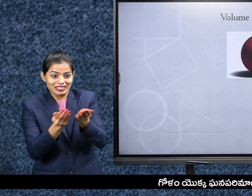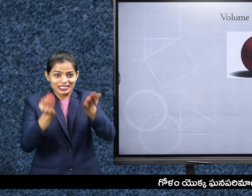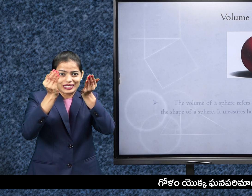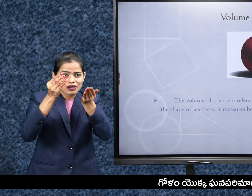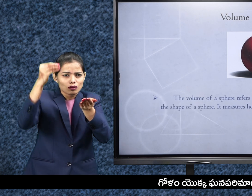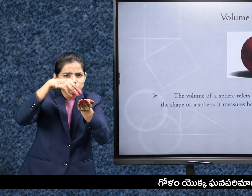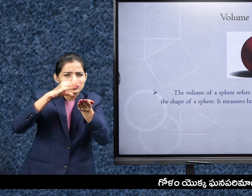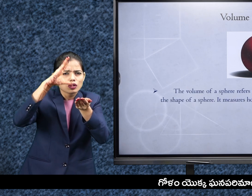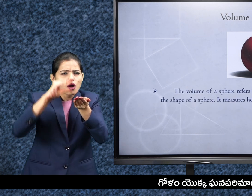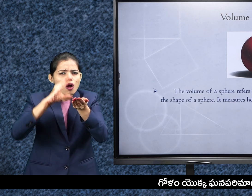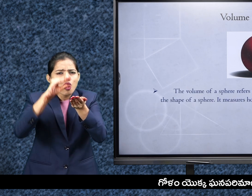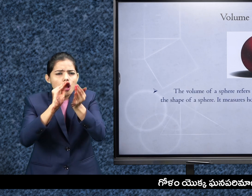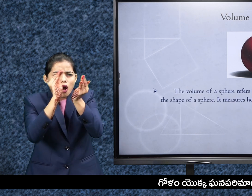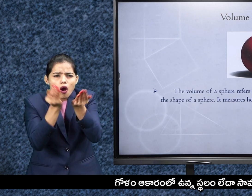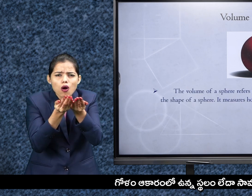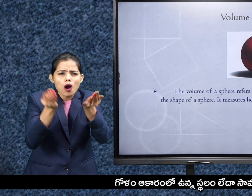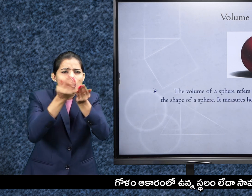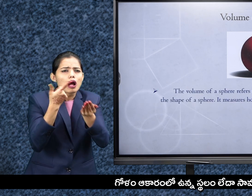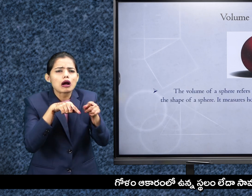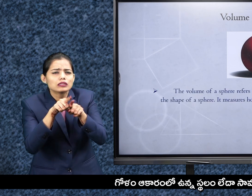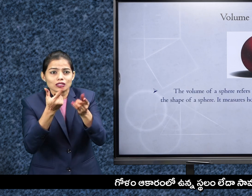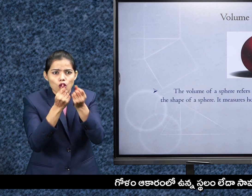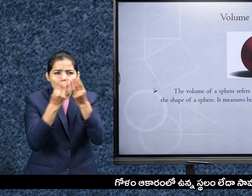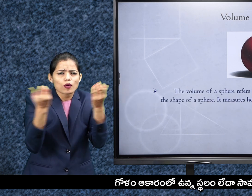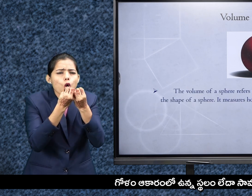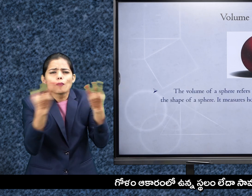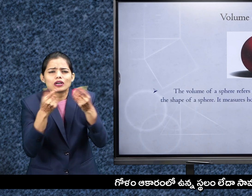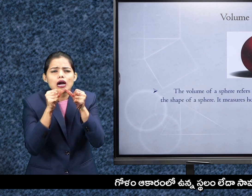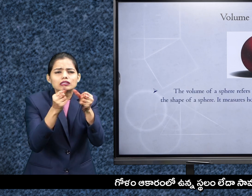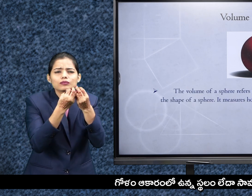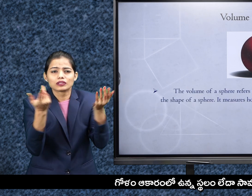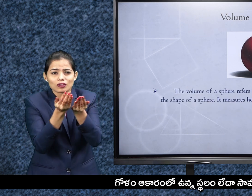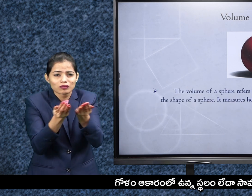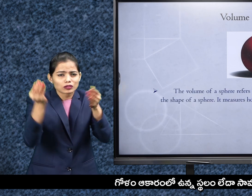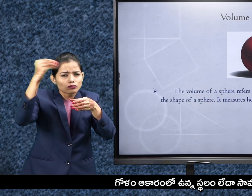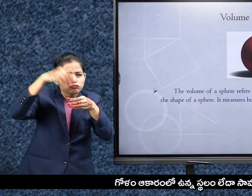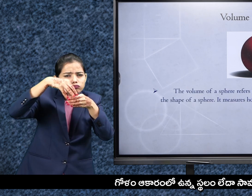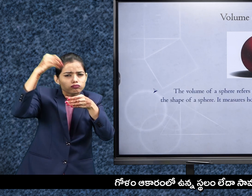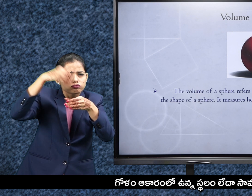గోళం యొక్క ఘనపరిమాణం అనేది గోళం ఆకారంలో ఉన్న స్థలం లేదా సామర్థ్యాన్ని సూచిస్తుంది.